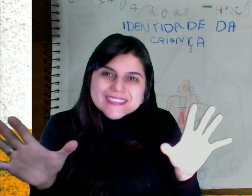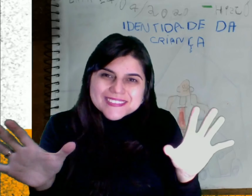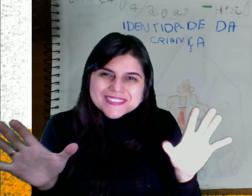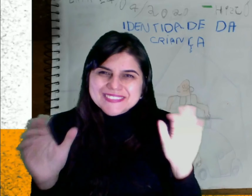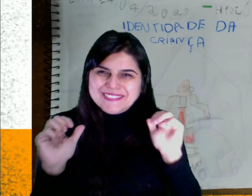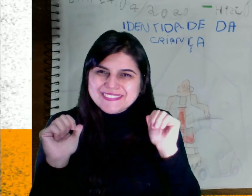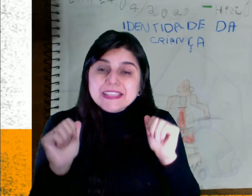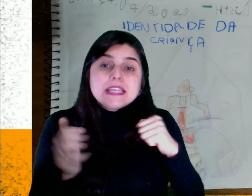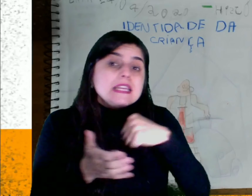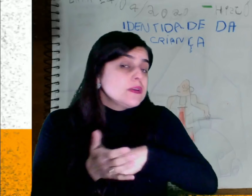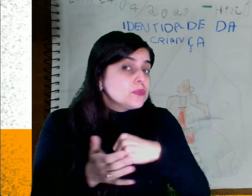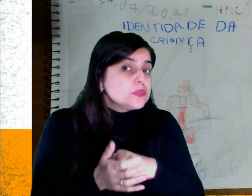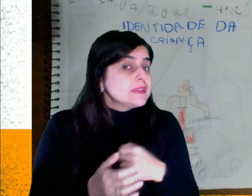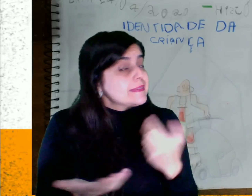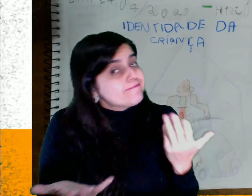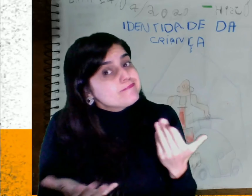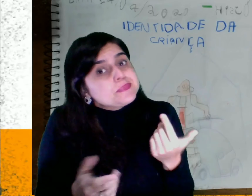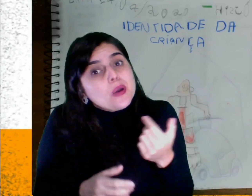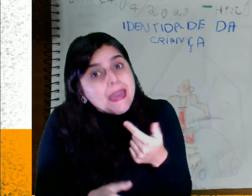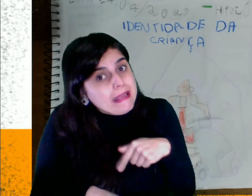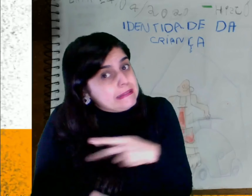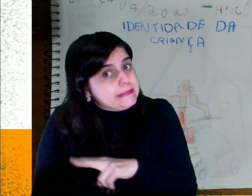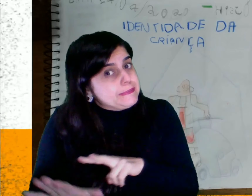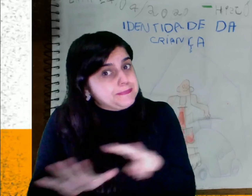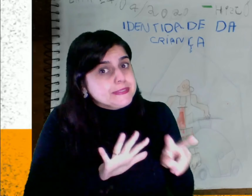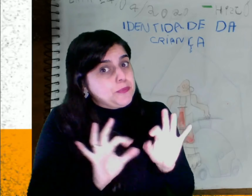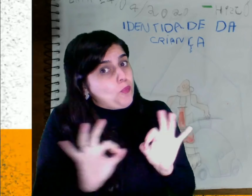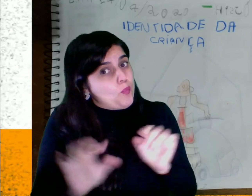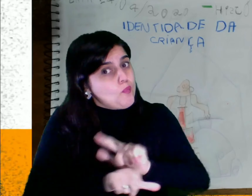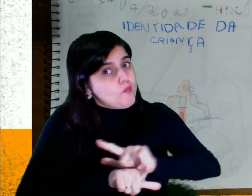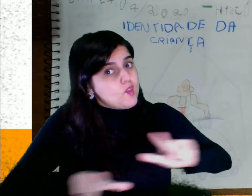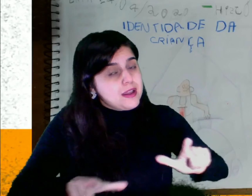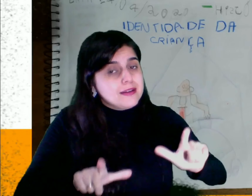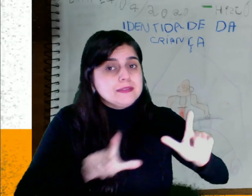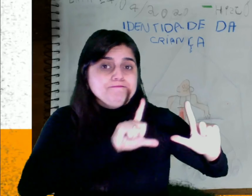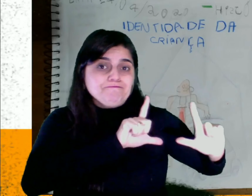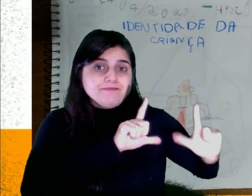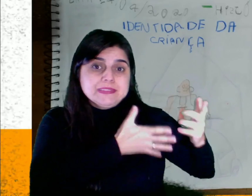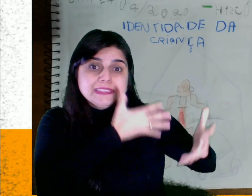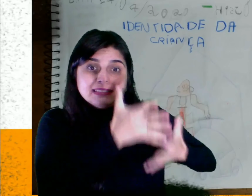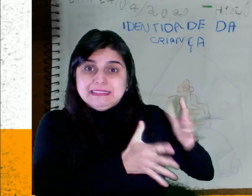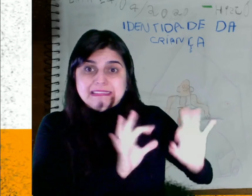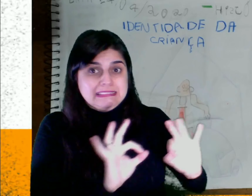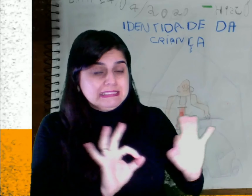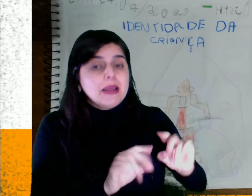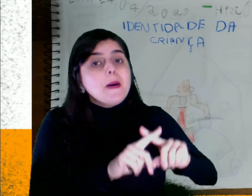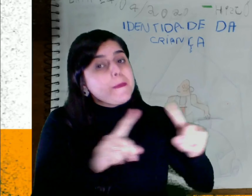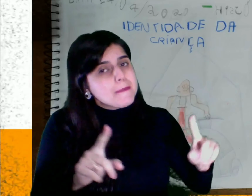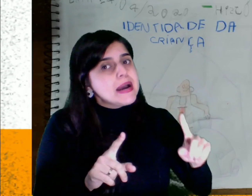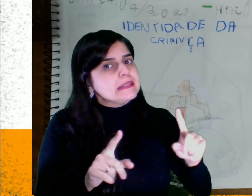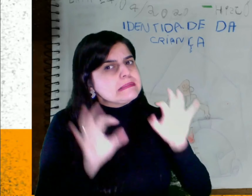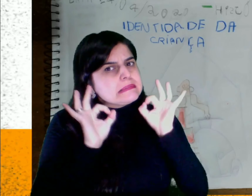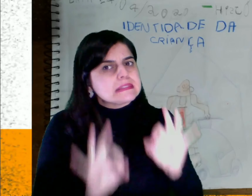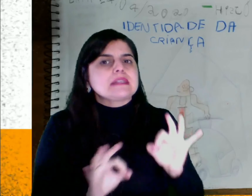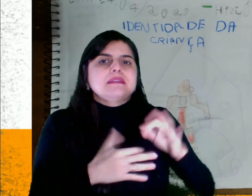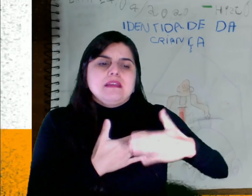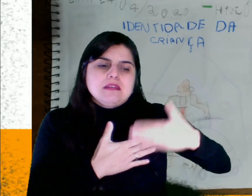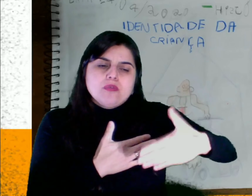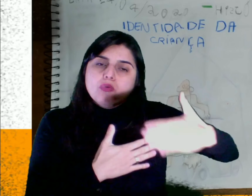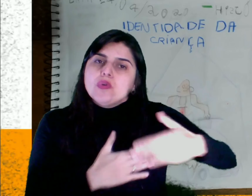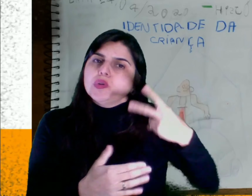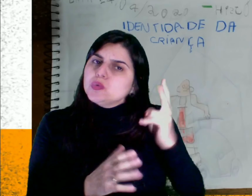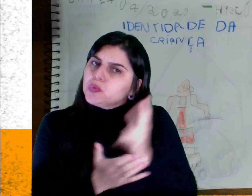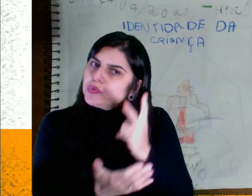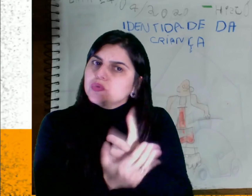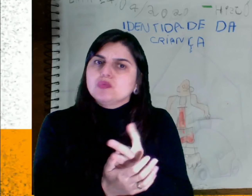e lembrem, qualquer opinião, coloque nos comentários, fiquem super à vontade, tá bom? Qualquer coisa que vocês precisarem de apoio também para se